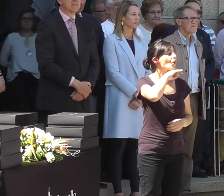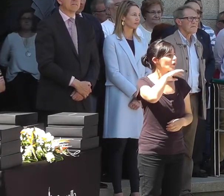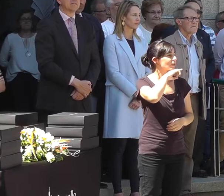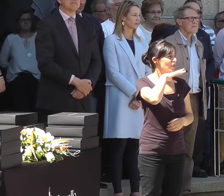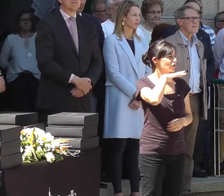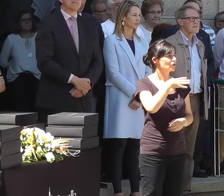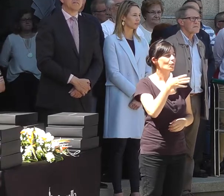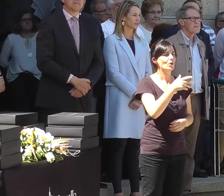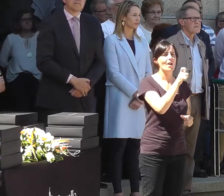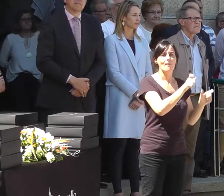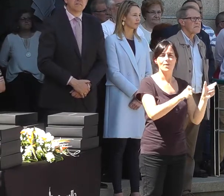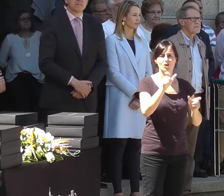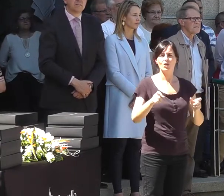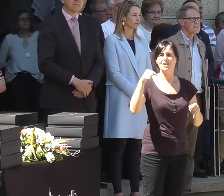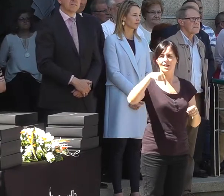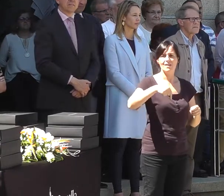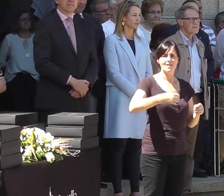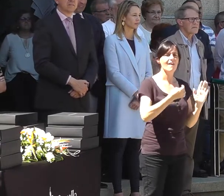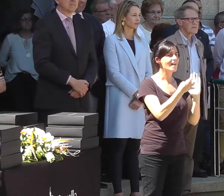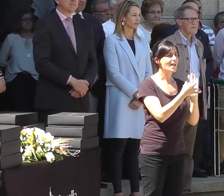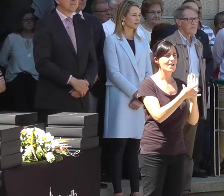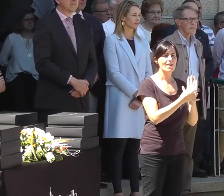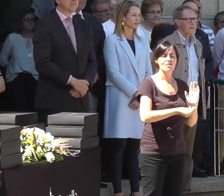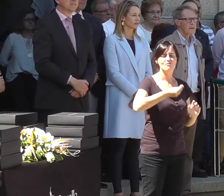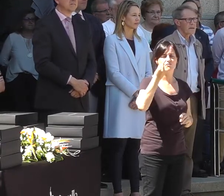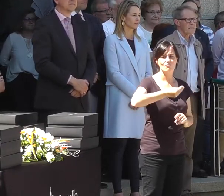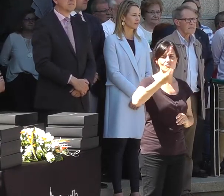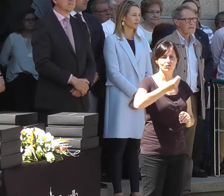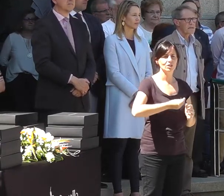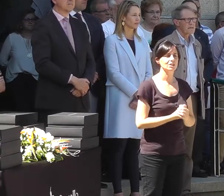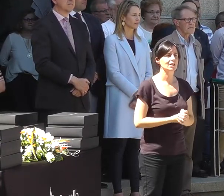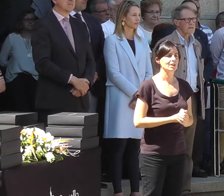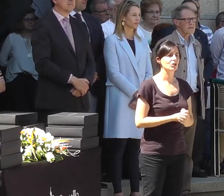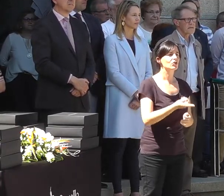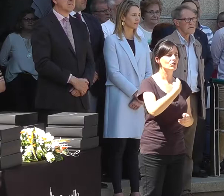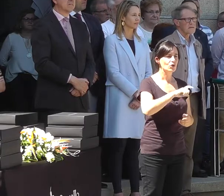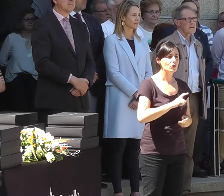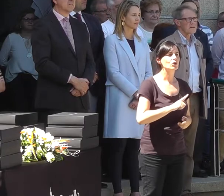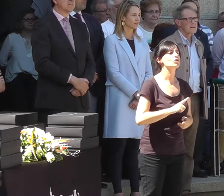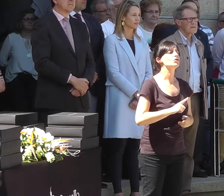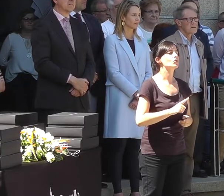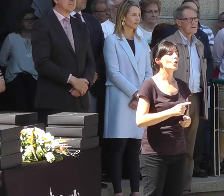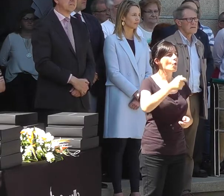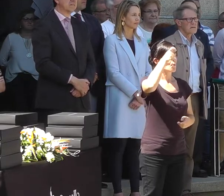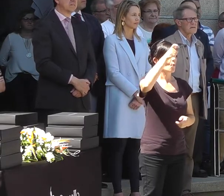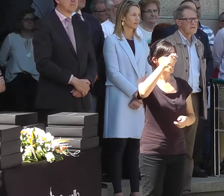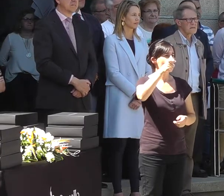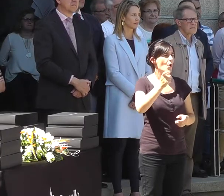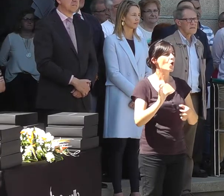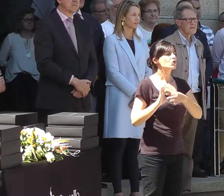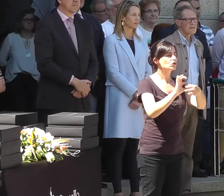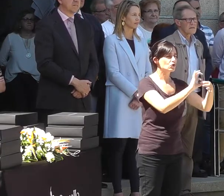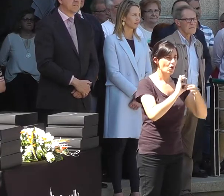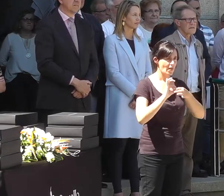unha gran calidade humana e unha gran calidade solidaria. Somos un pobo acolledor e referente de terra leda